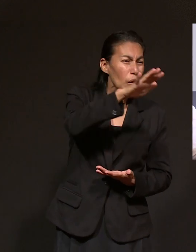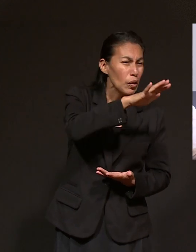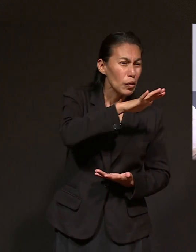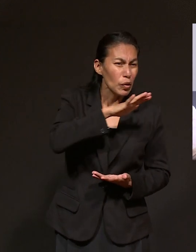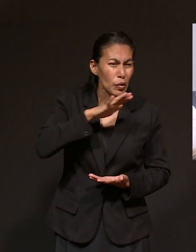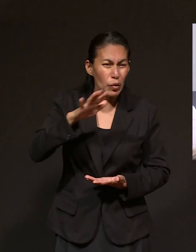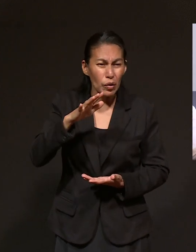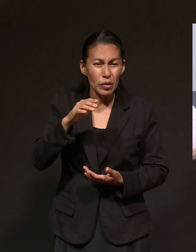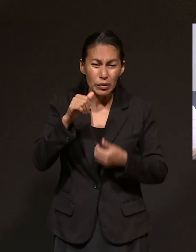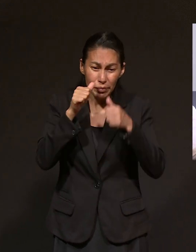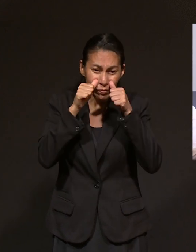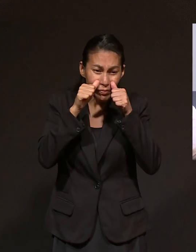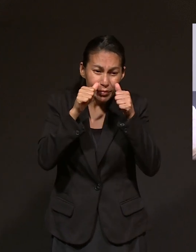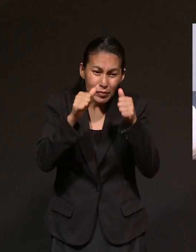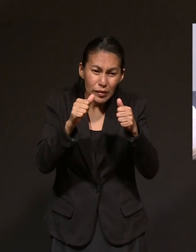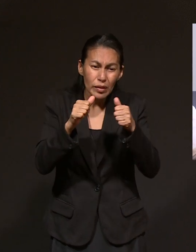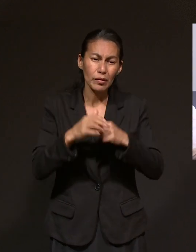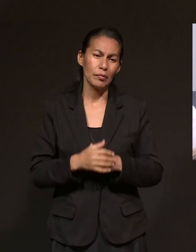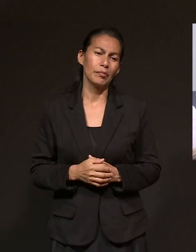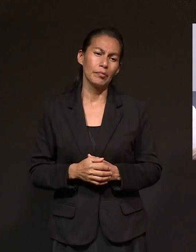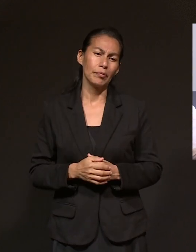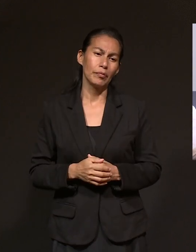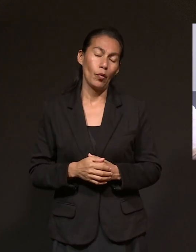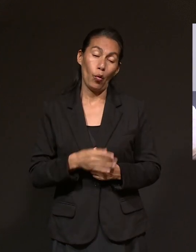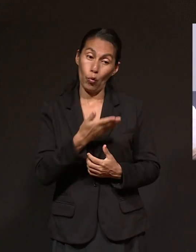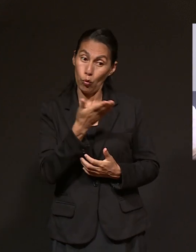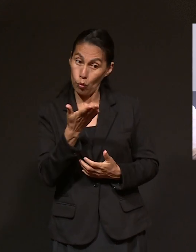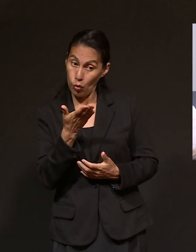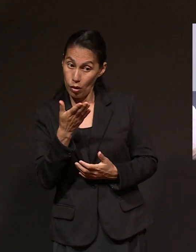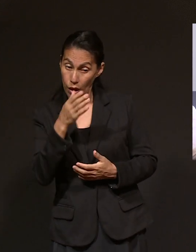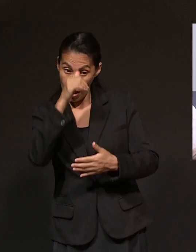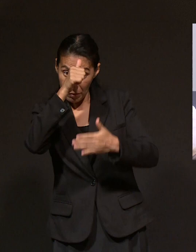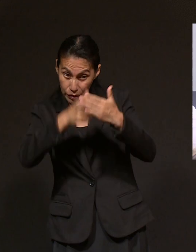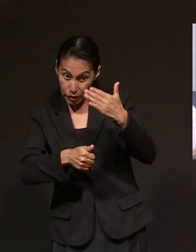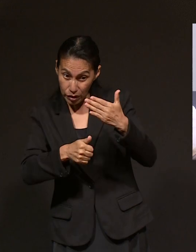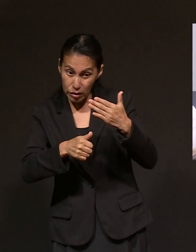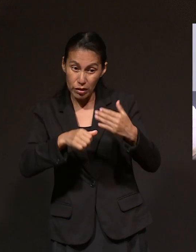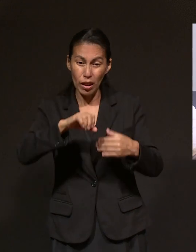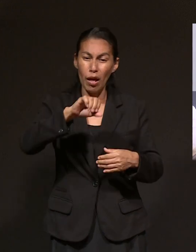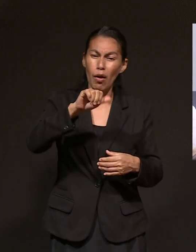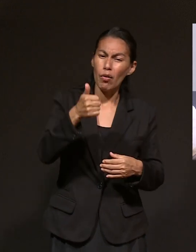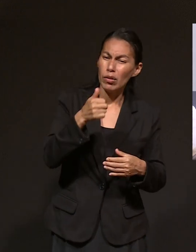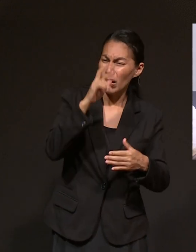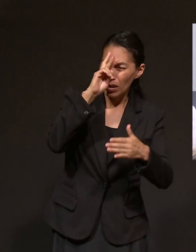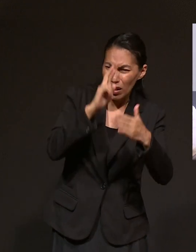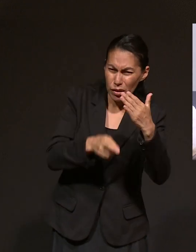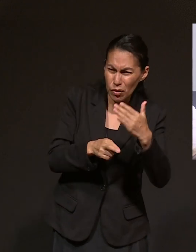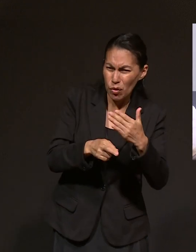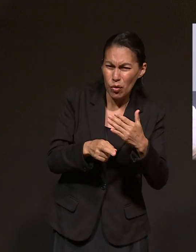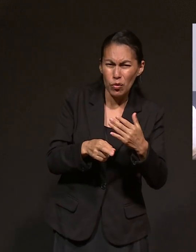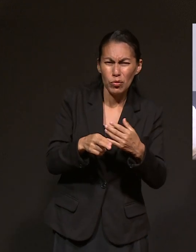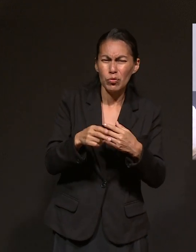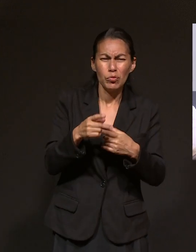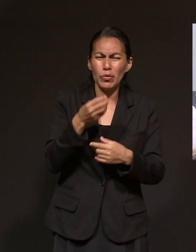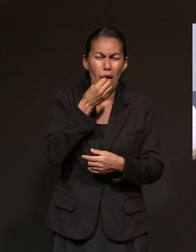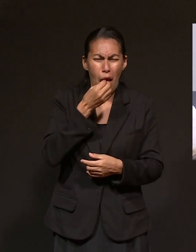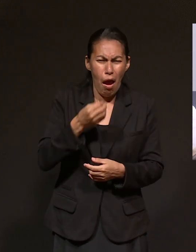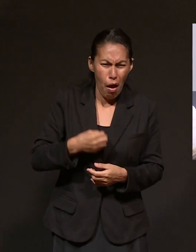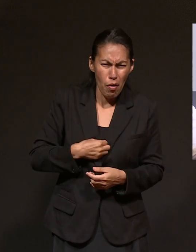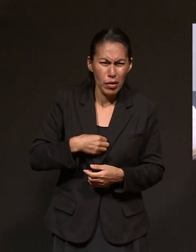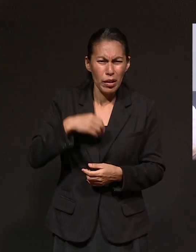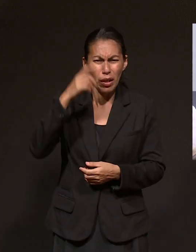escucha a todos. Dios, no importa si eres adventista, si eres de alguna otra